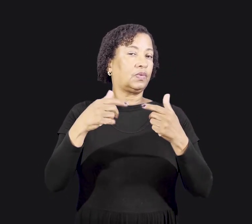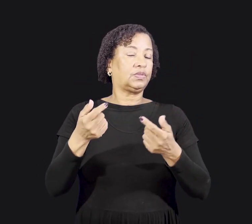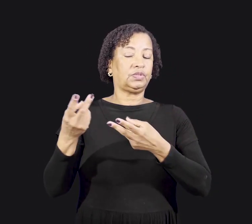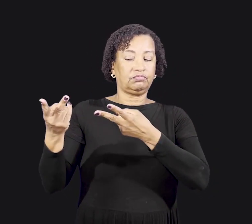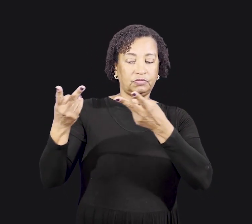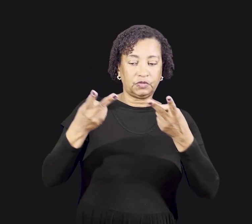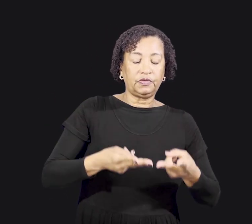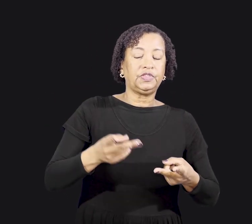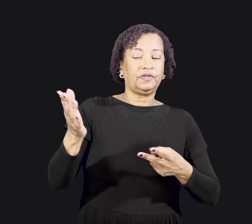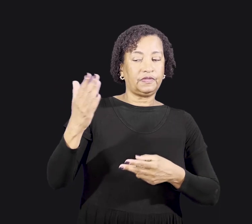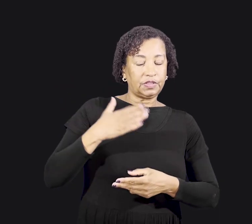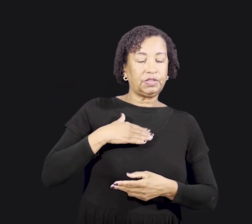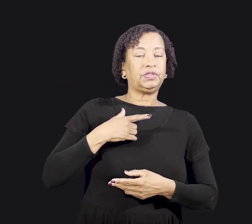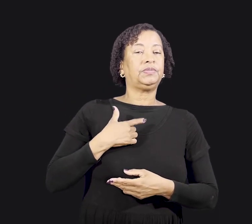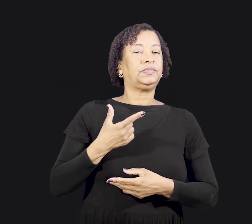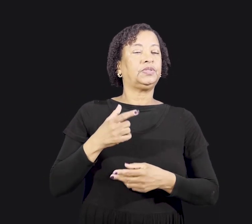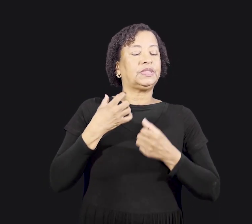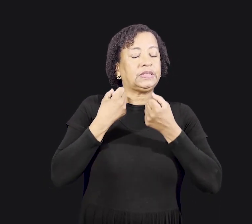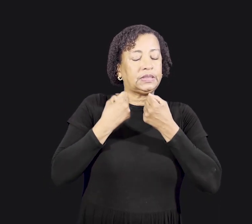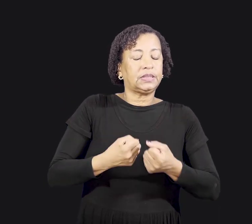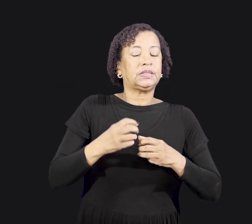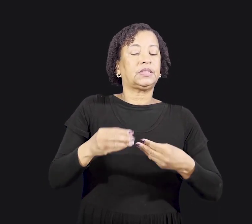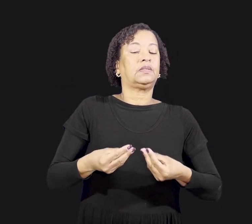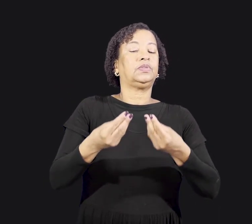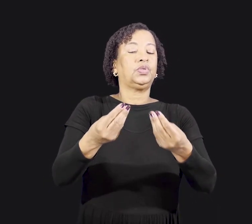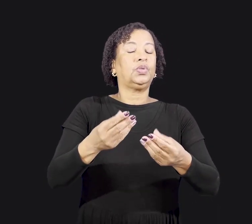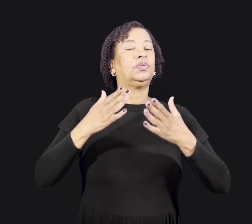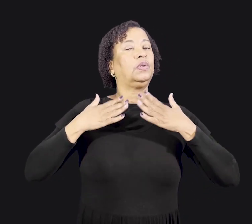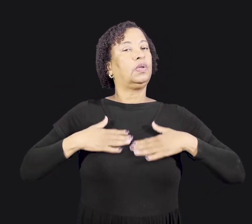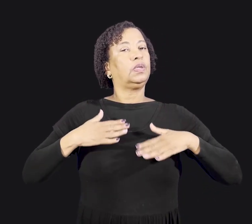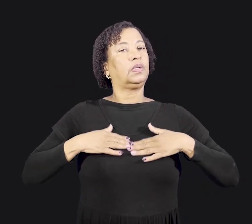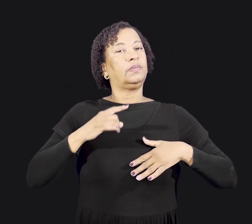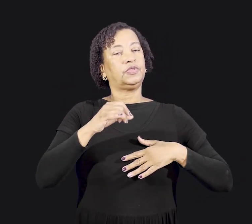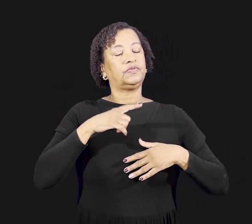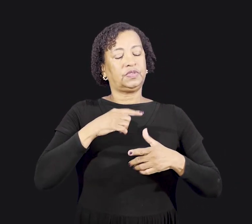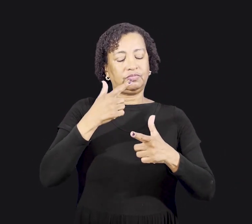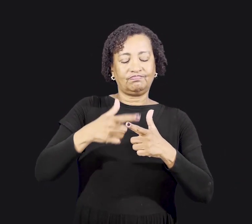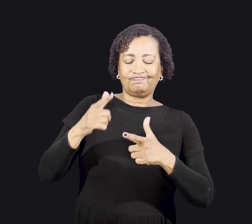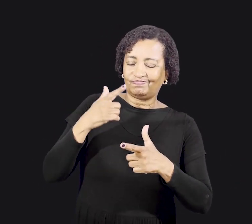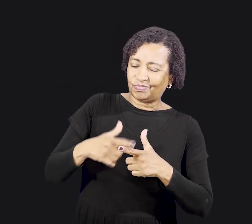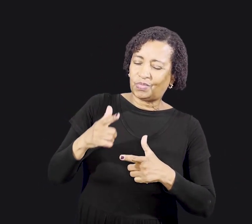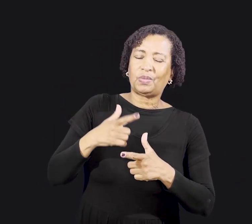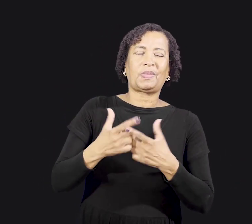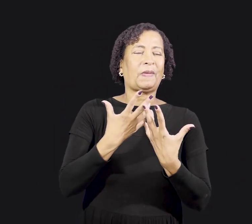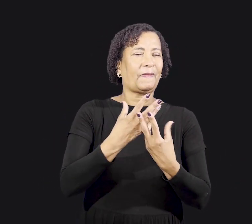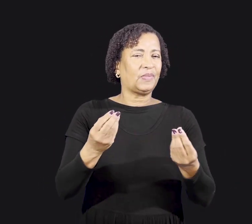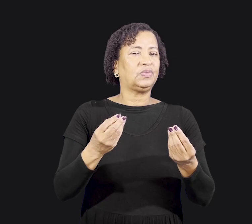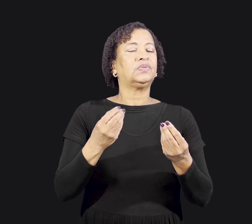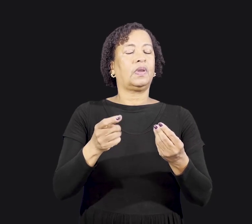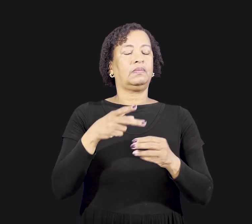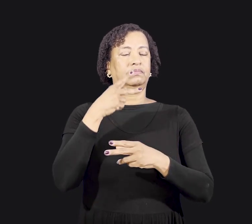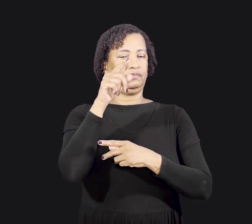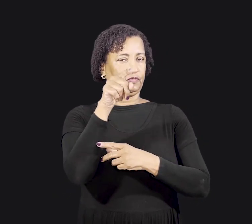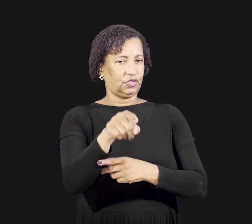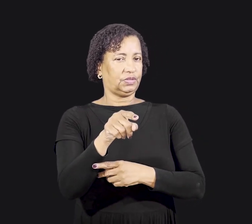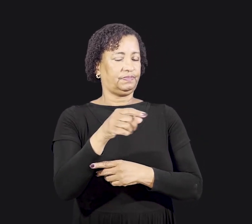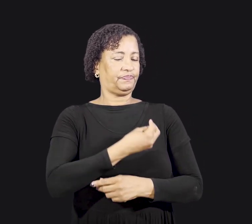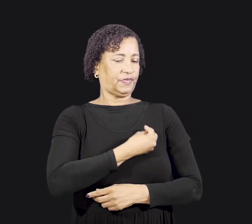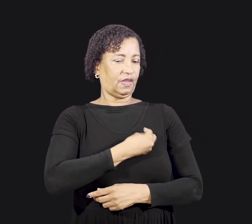cansados e sobrecarregados e eu lhes darei descanso. Se você está sobrecarregado com suas cargas, essa palavra é para você. A vida é